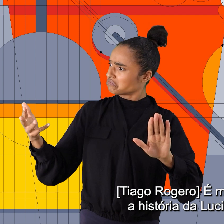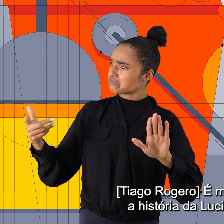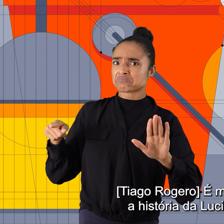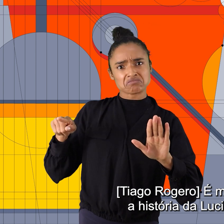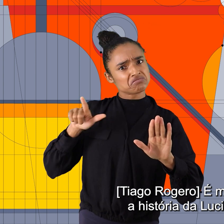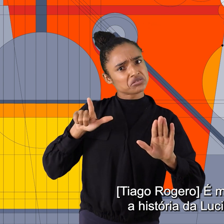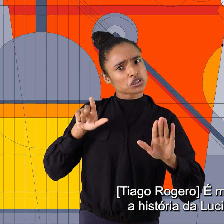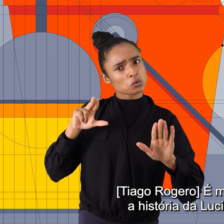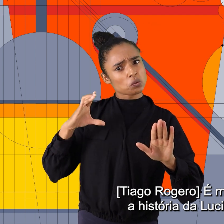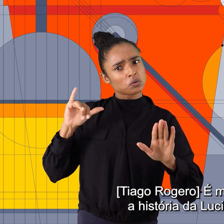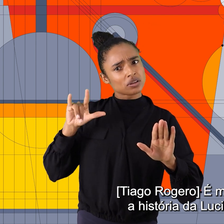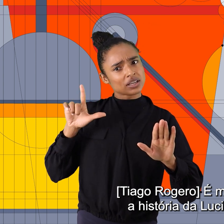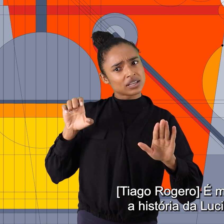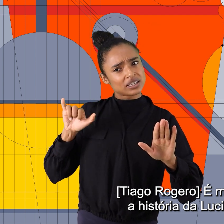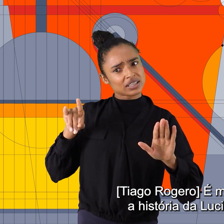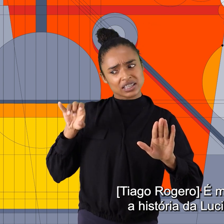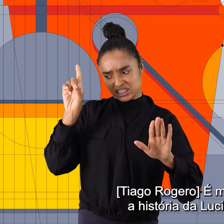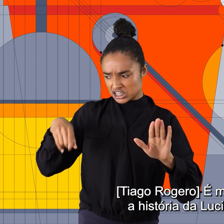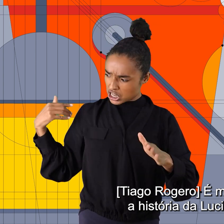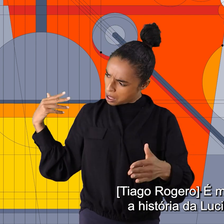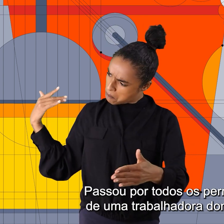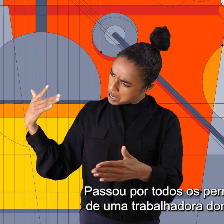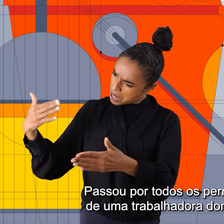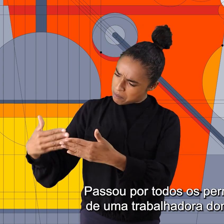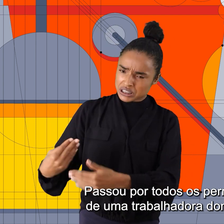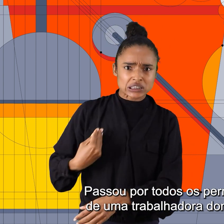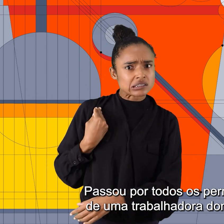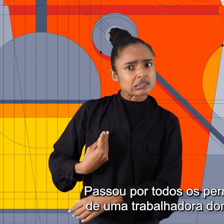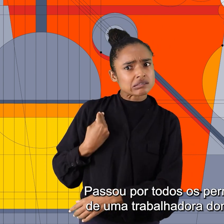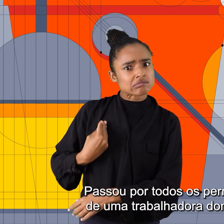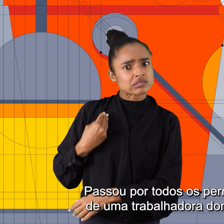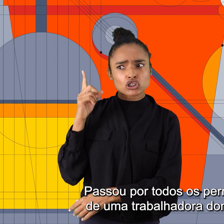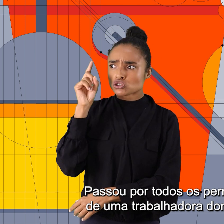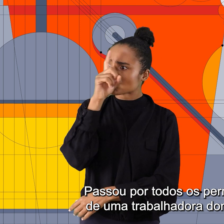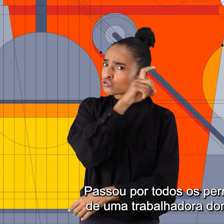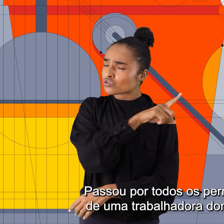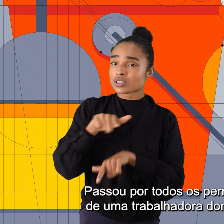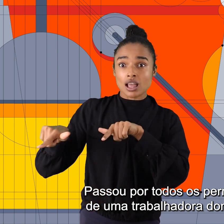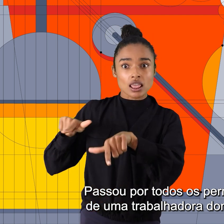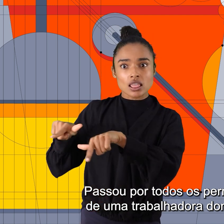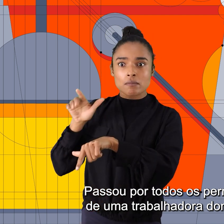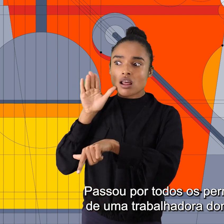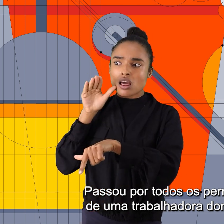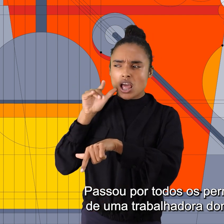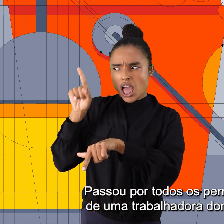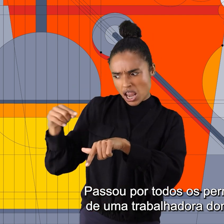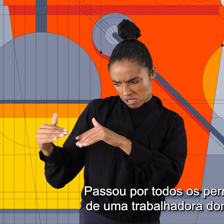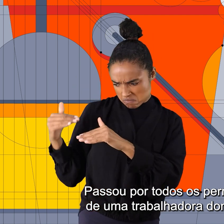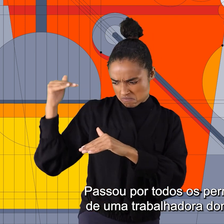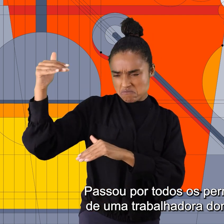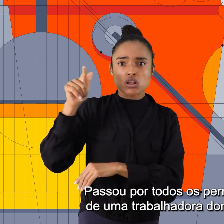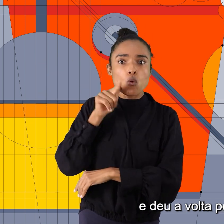É muito incrível a história da Lucileide, né? Passou por todos os perrengues clássicos de uma trabalhadora doméstica no